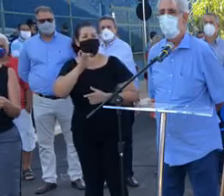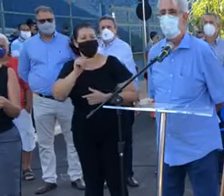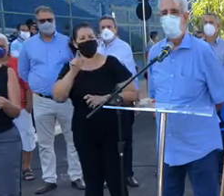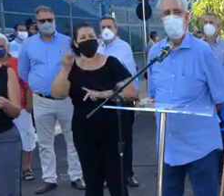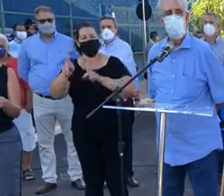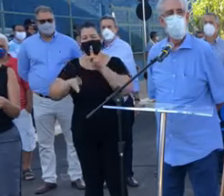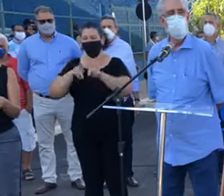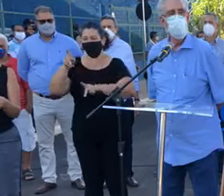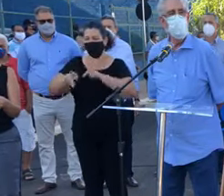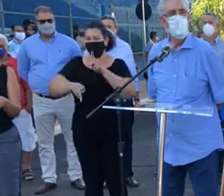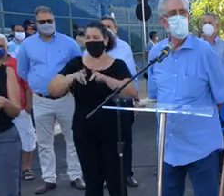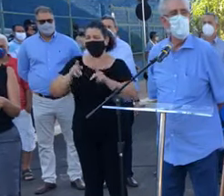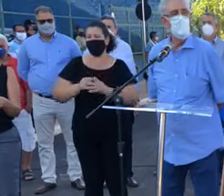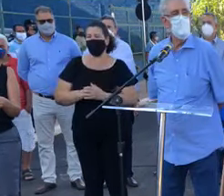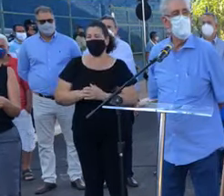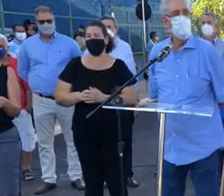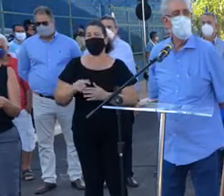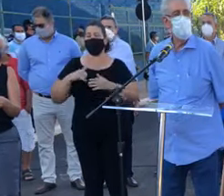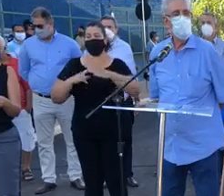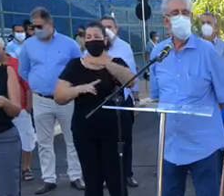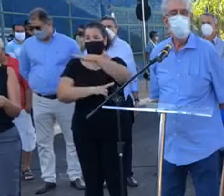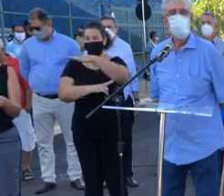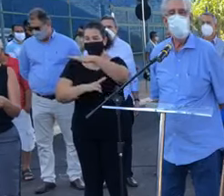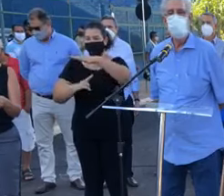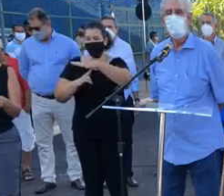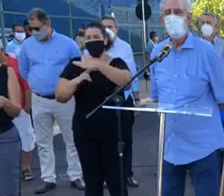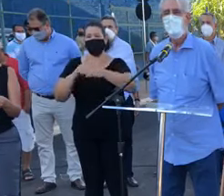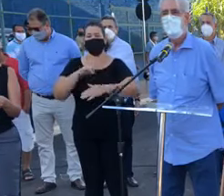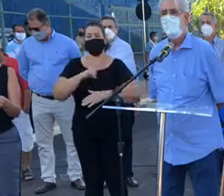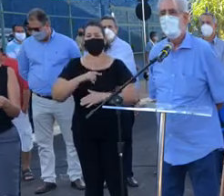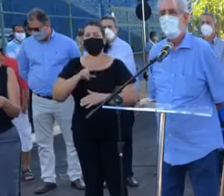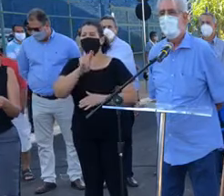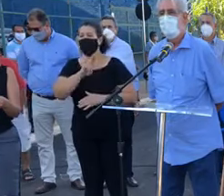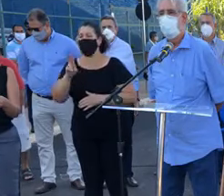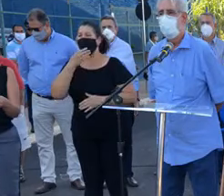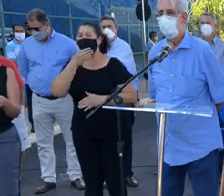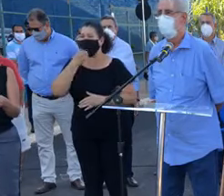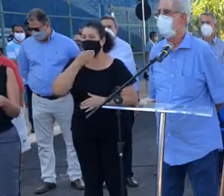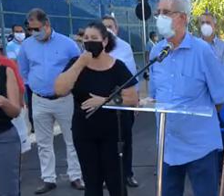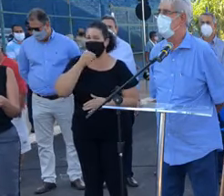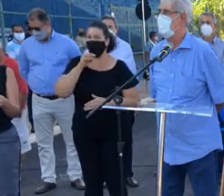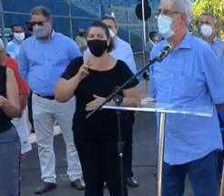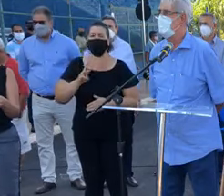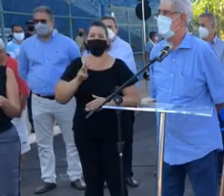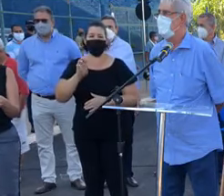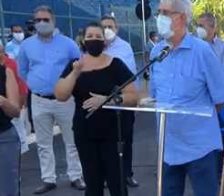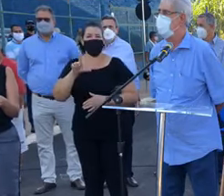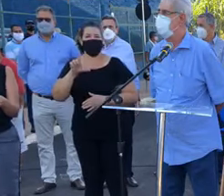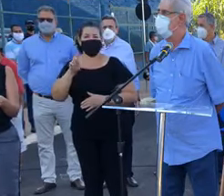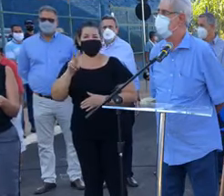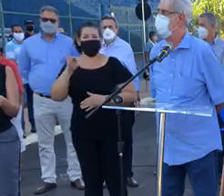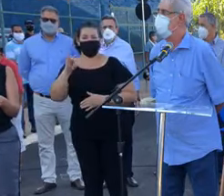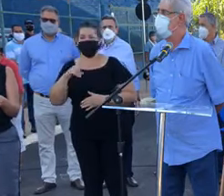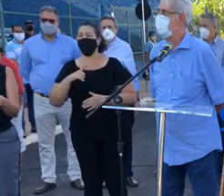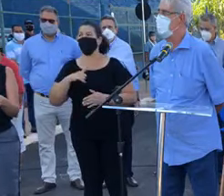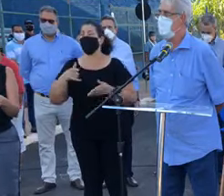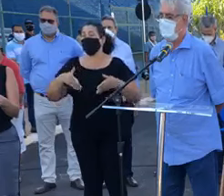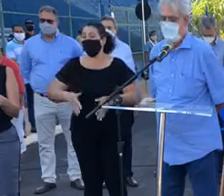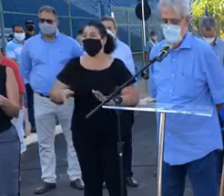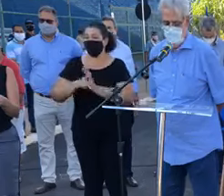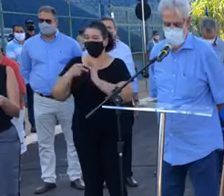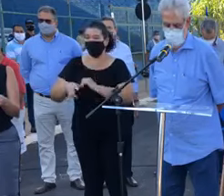das pessoas. A trincheira terá o nome do senhor Elvésio Alves Carneiro, que nasceu